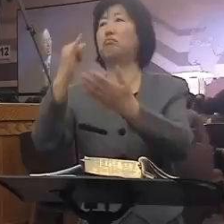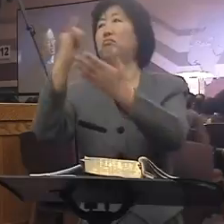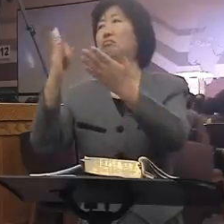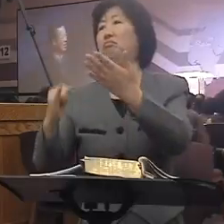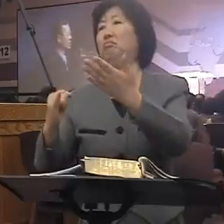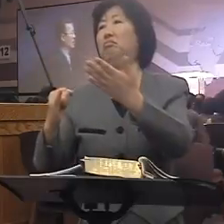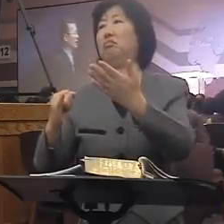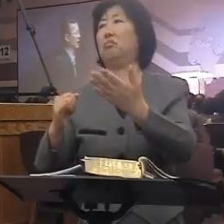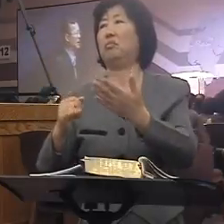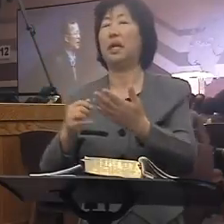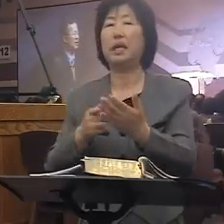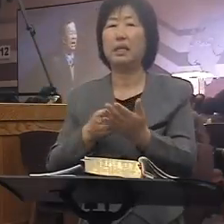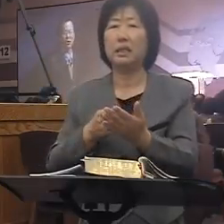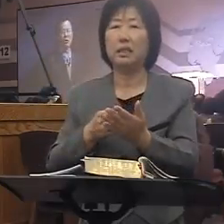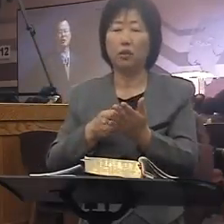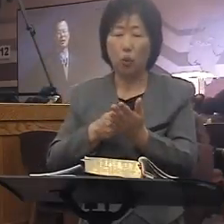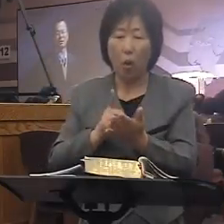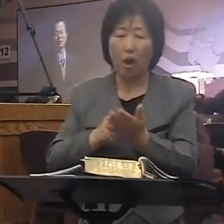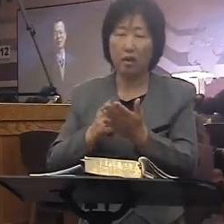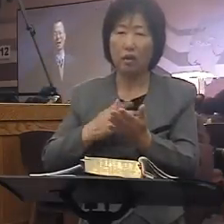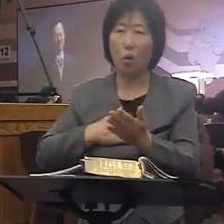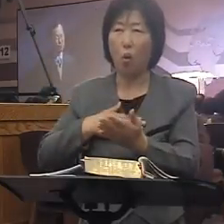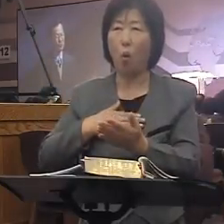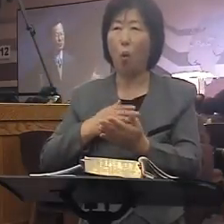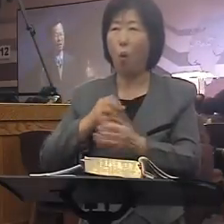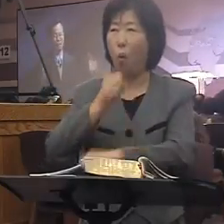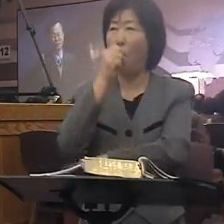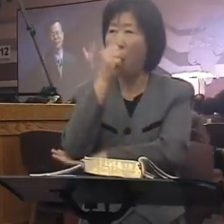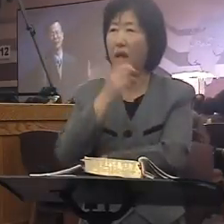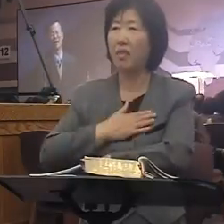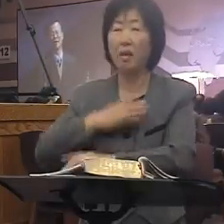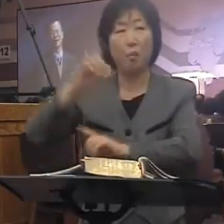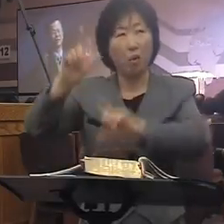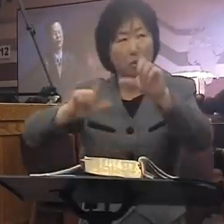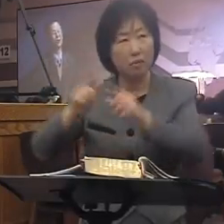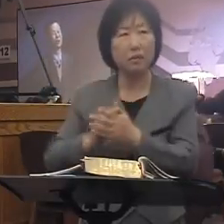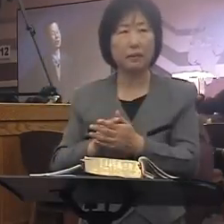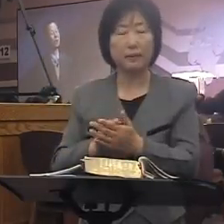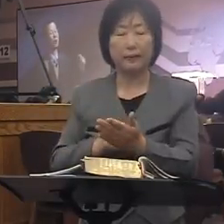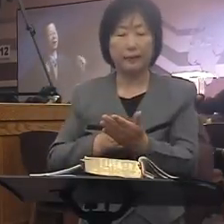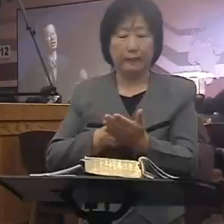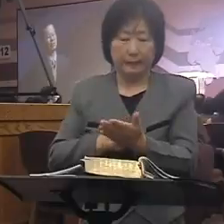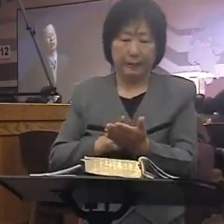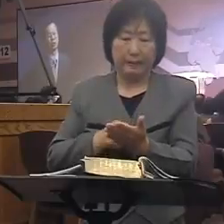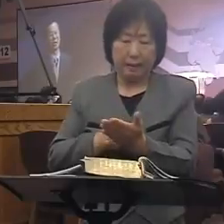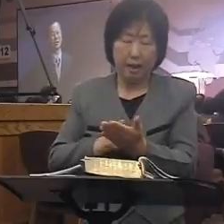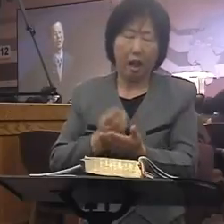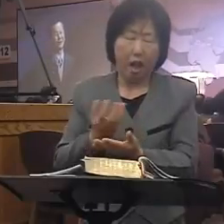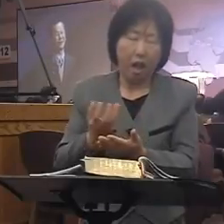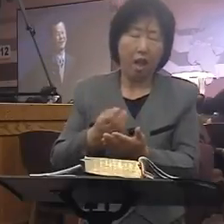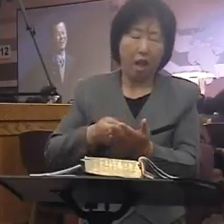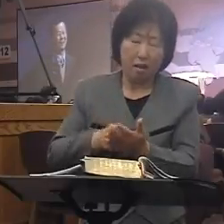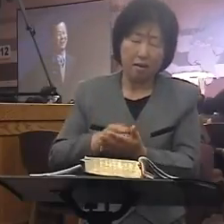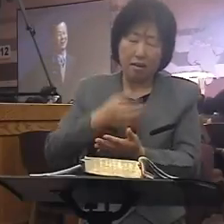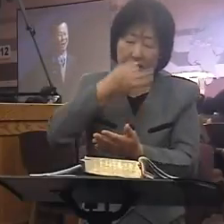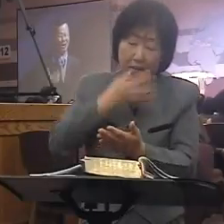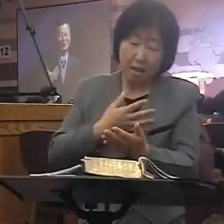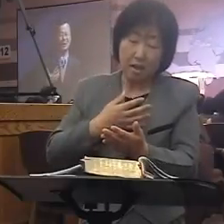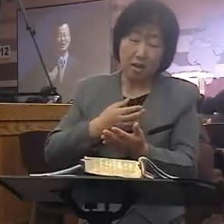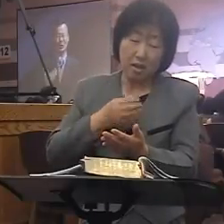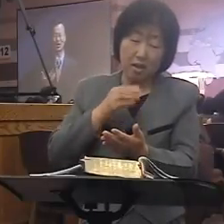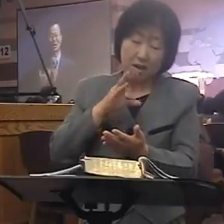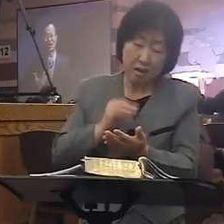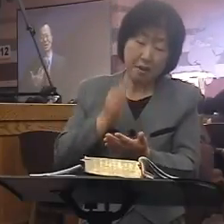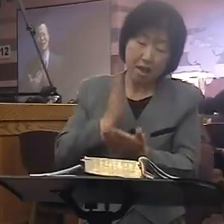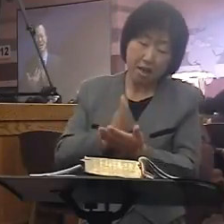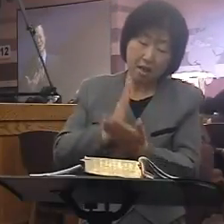모습을 그냥 깎으십니다. 사정없이 깎으세요. 아프죠. 아프고 힘들고 좀 그만했으면 좋겠는데